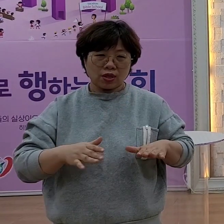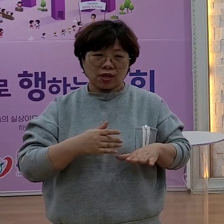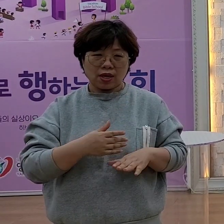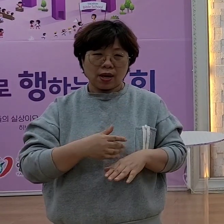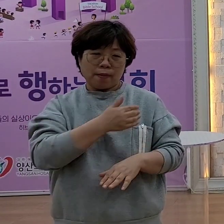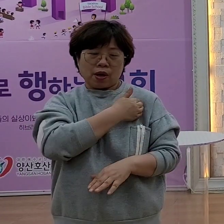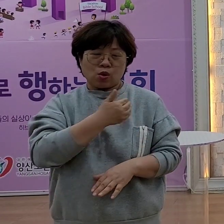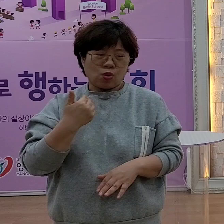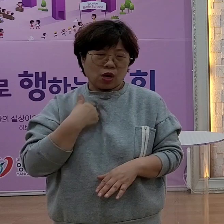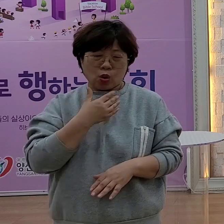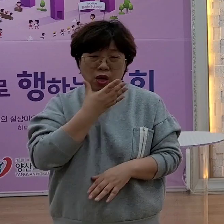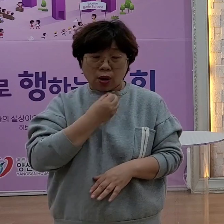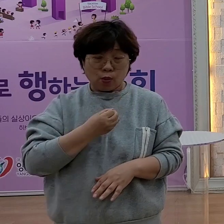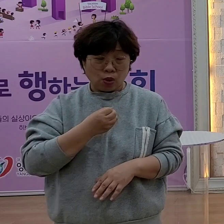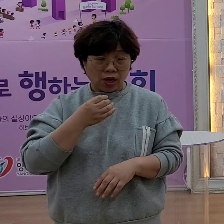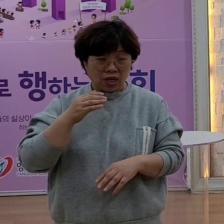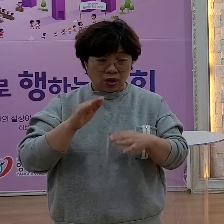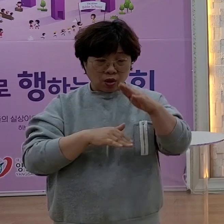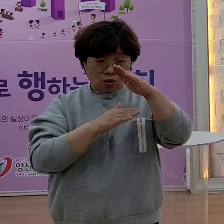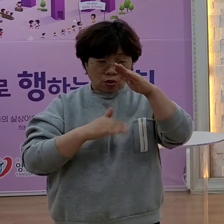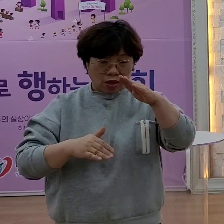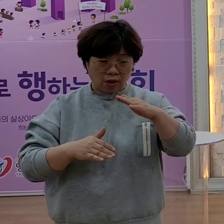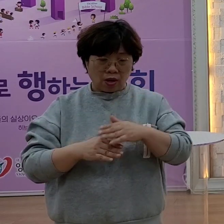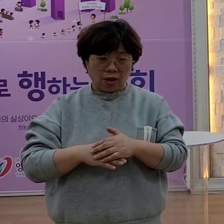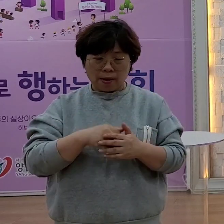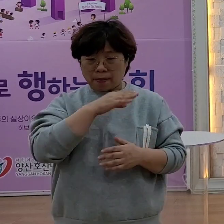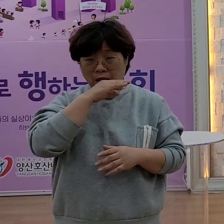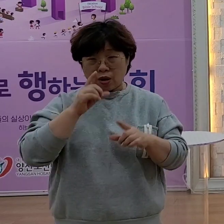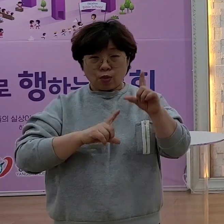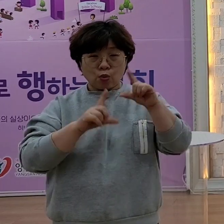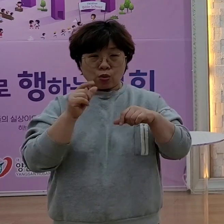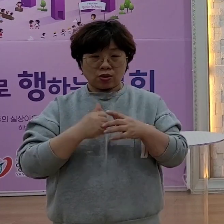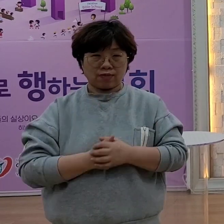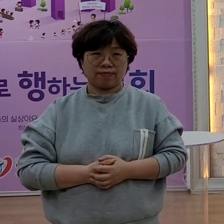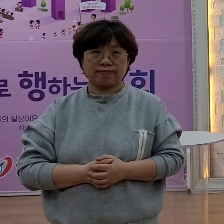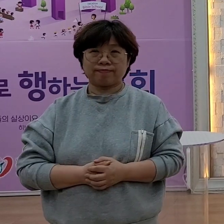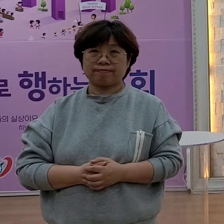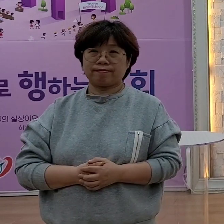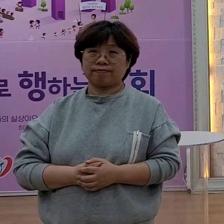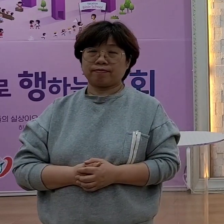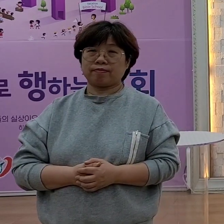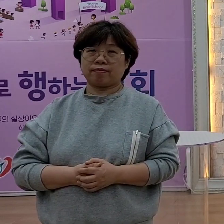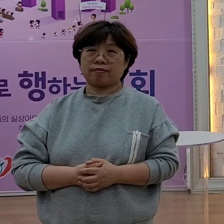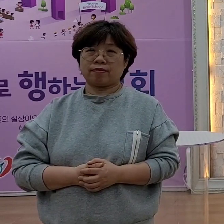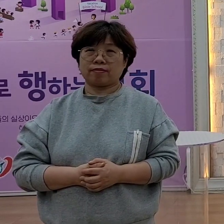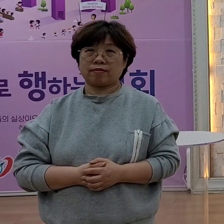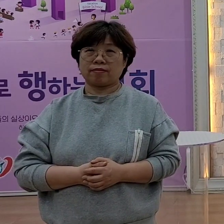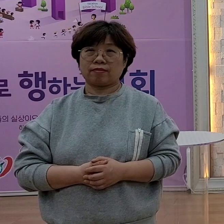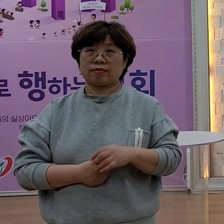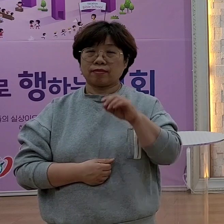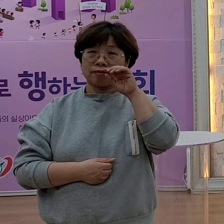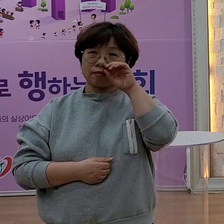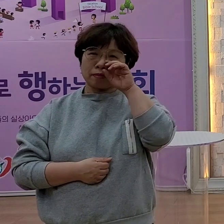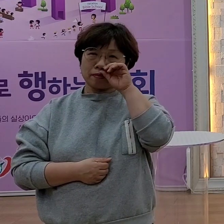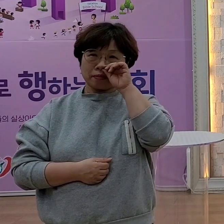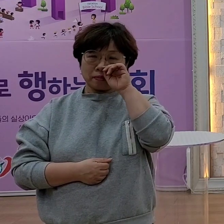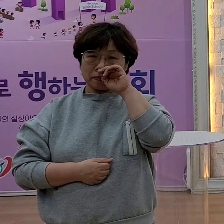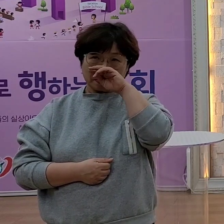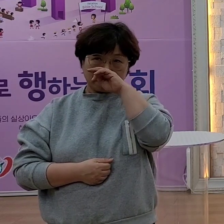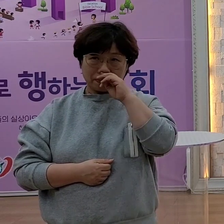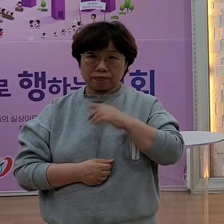모습이다라는 것이죠. 이것이 값진 인생을 만드는 첫 번째 비결이다라는 이 사실입니다. 오늘 말씀을 다